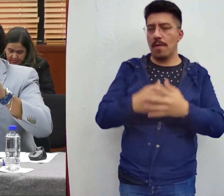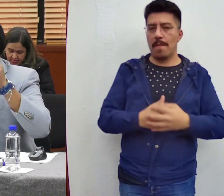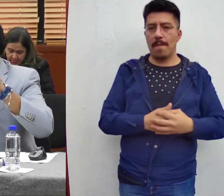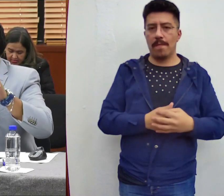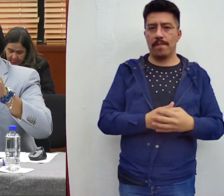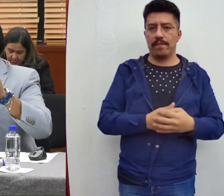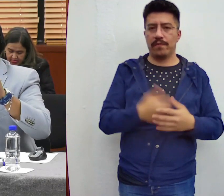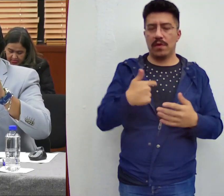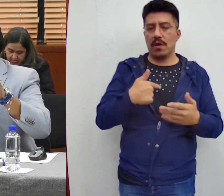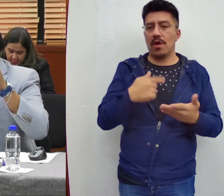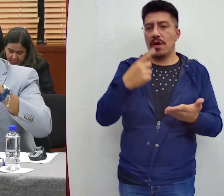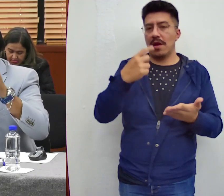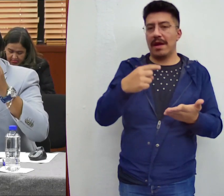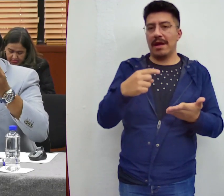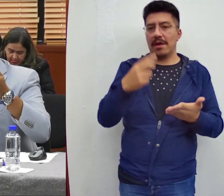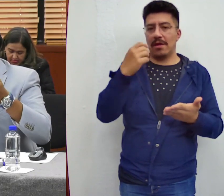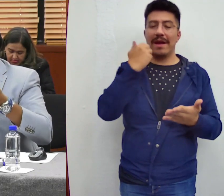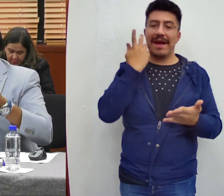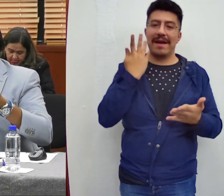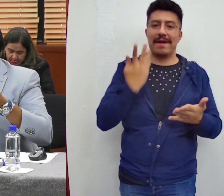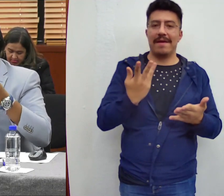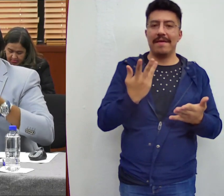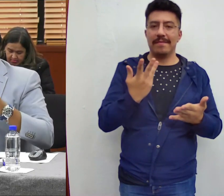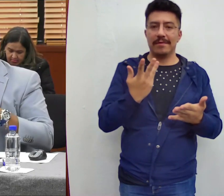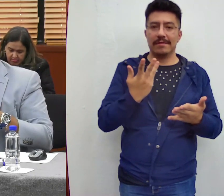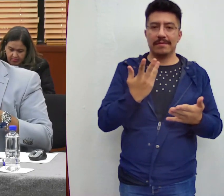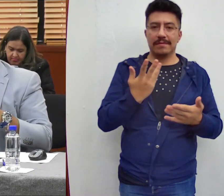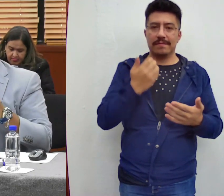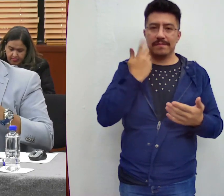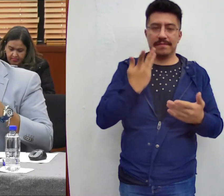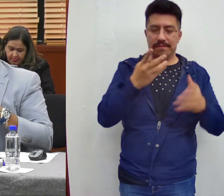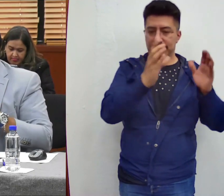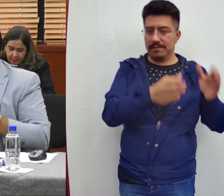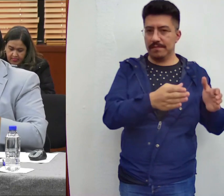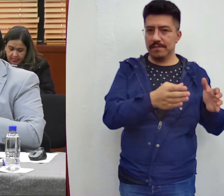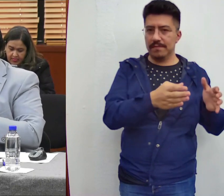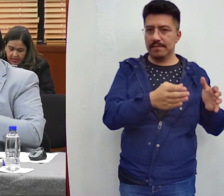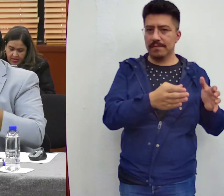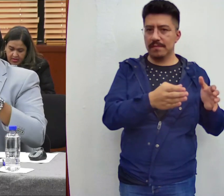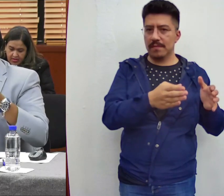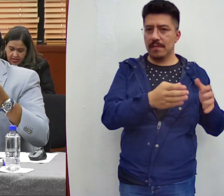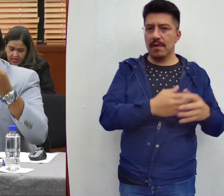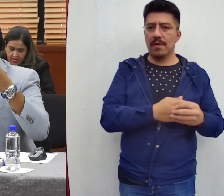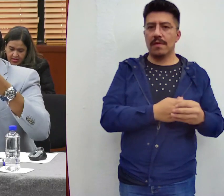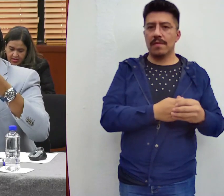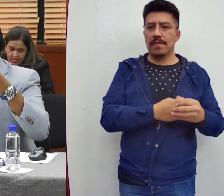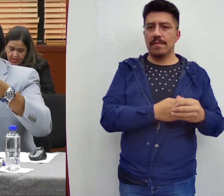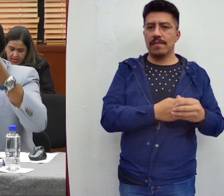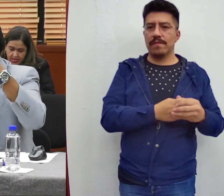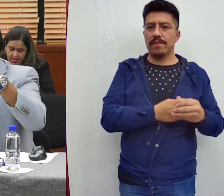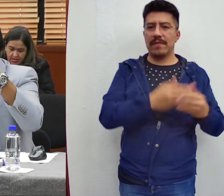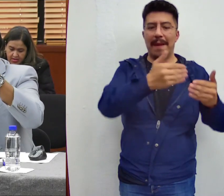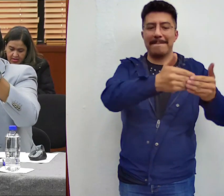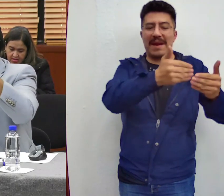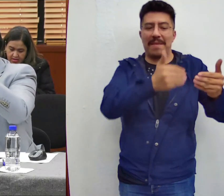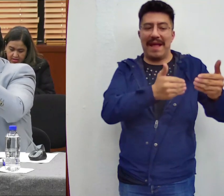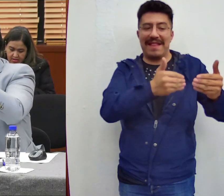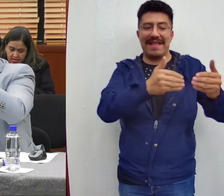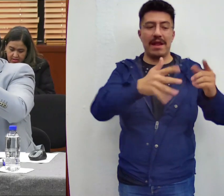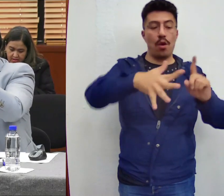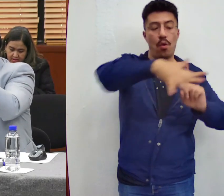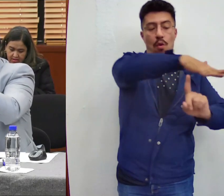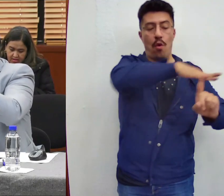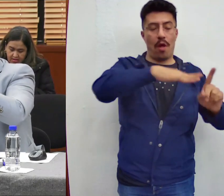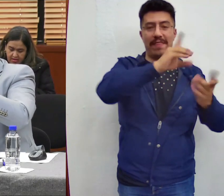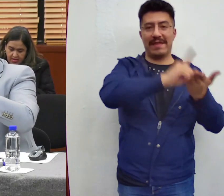que tratamos de prevenir, y esa es la esencia, entiendo esto de este capítulo y de esta fracción en particular, es de prevenir situaciones que puedan